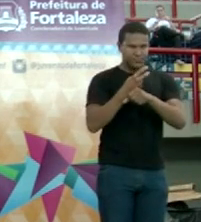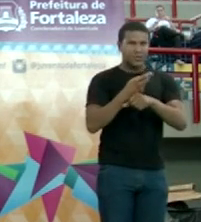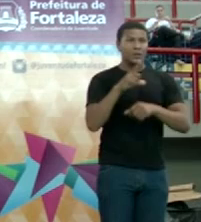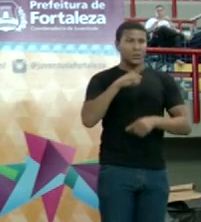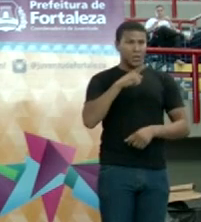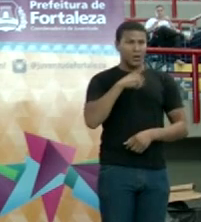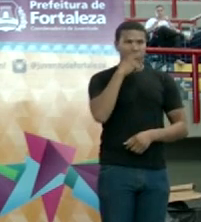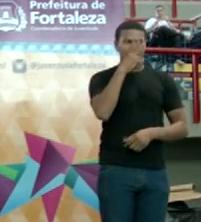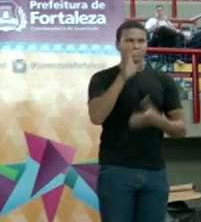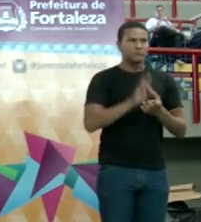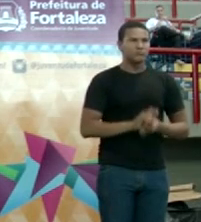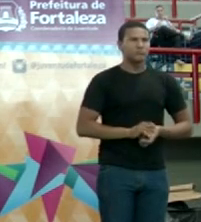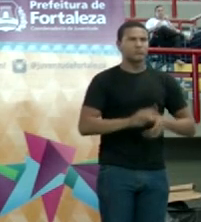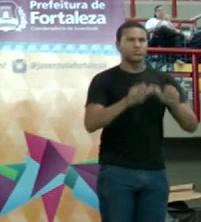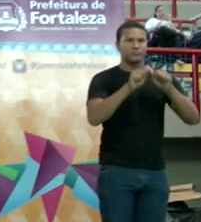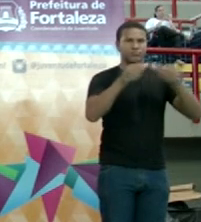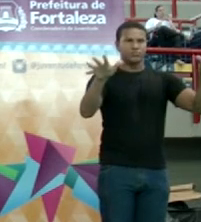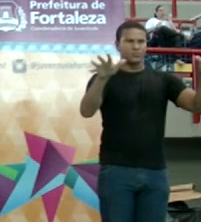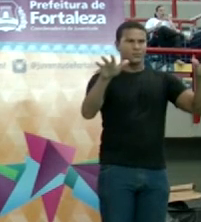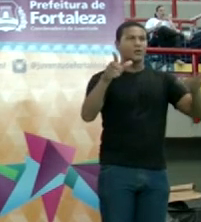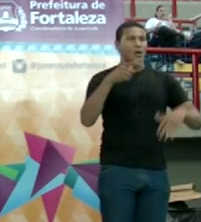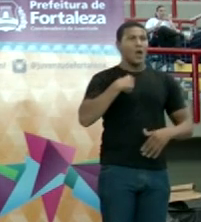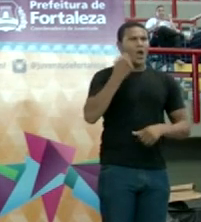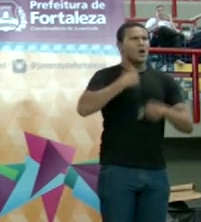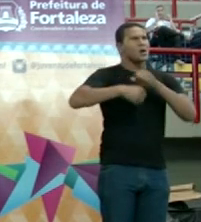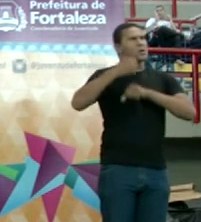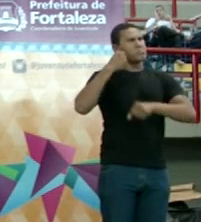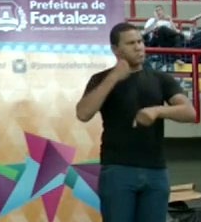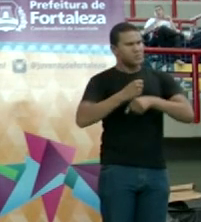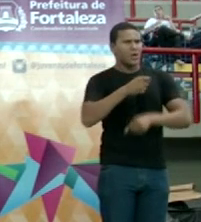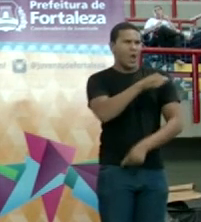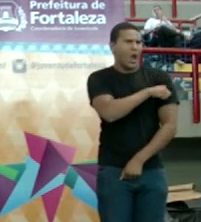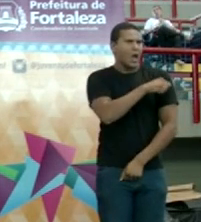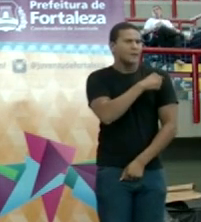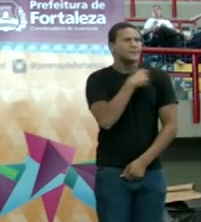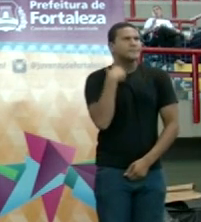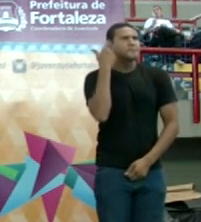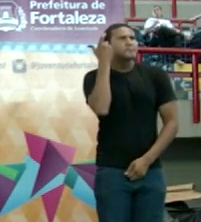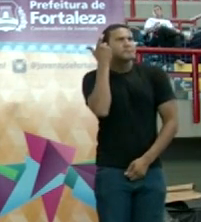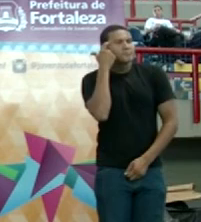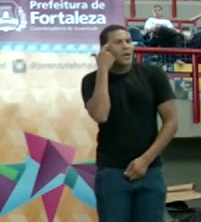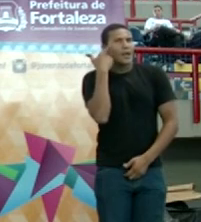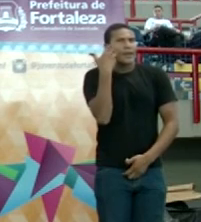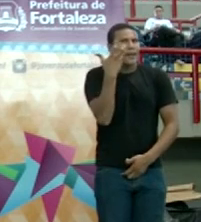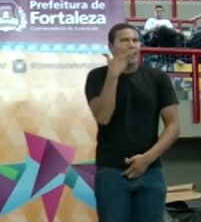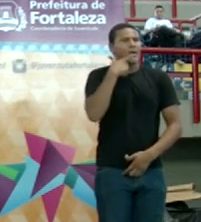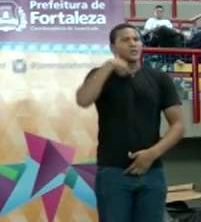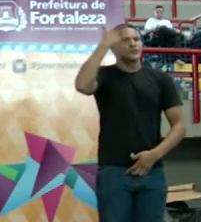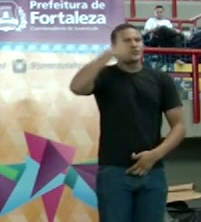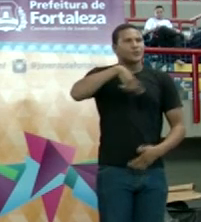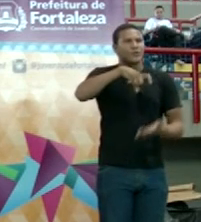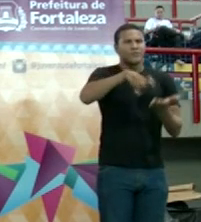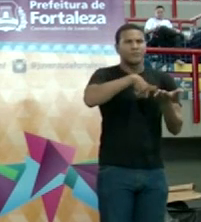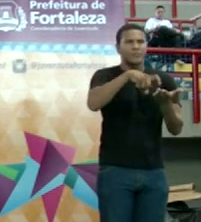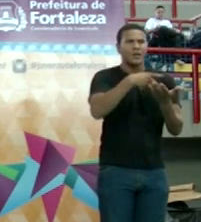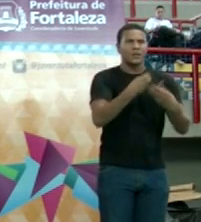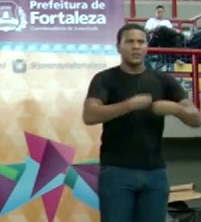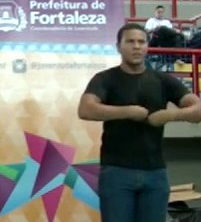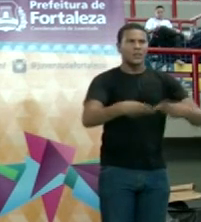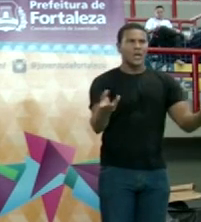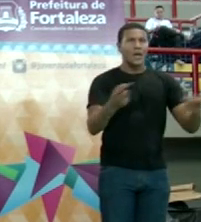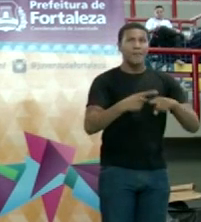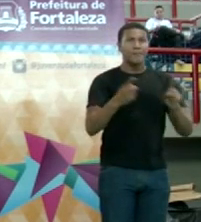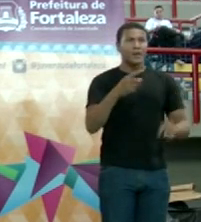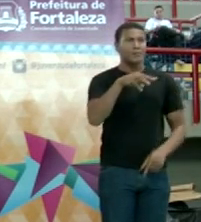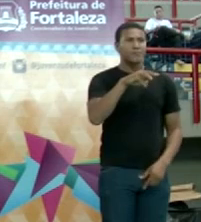saiu. No ano passado, os alunos esperavam que esse material fosse reimpresso. E o MEC colocou